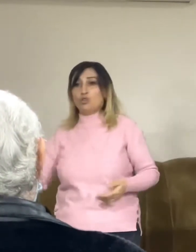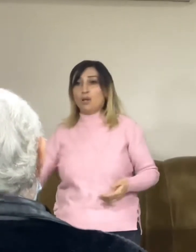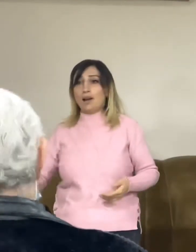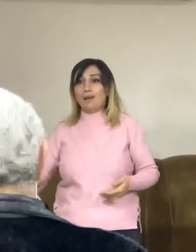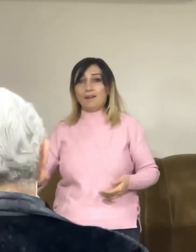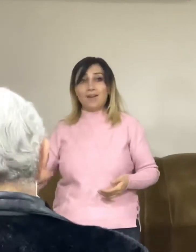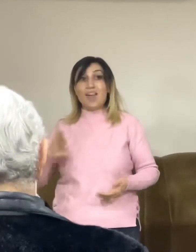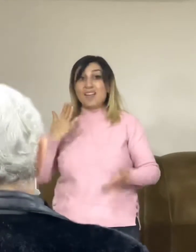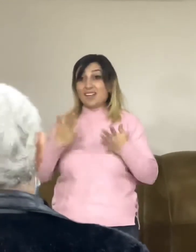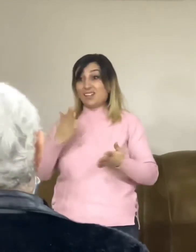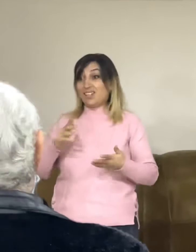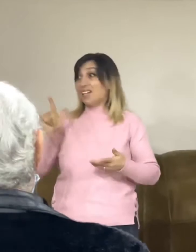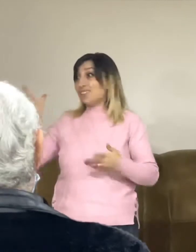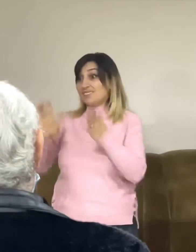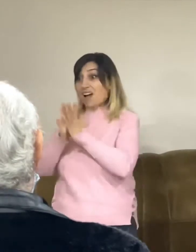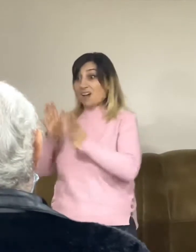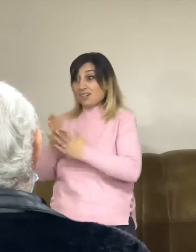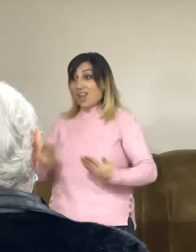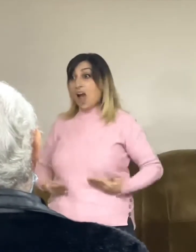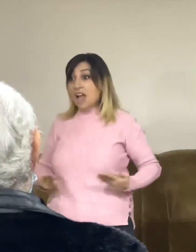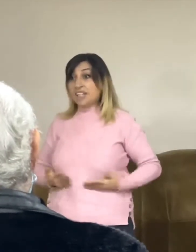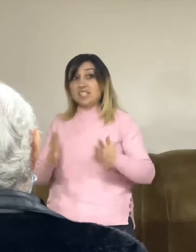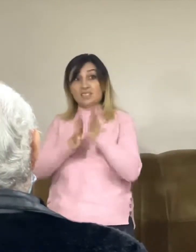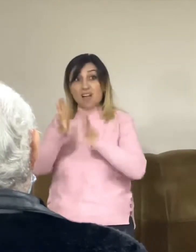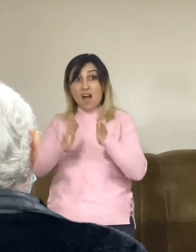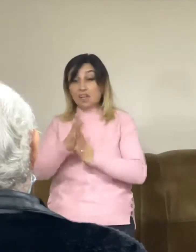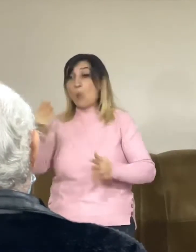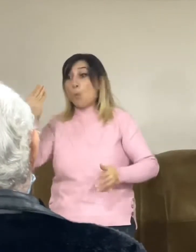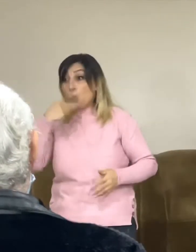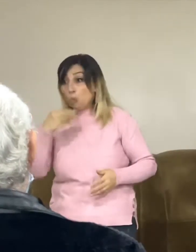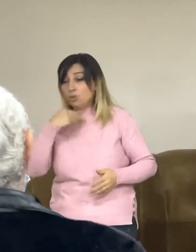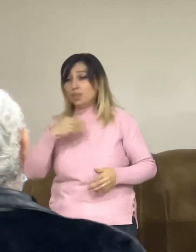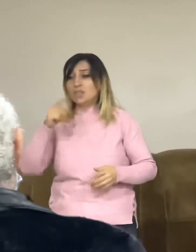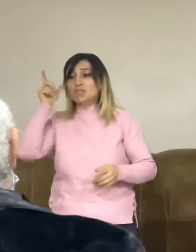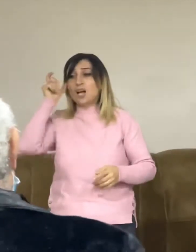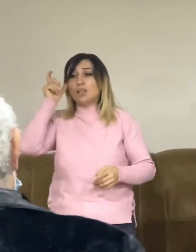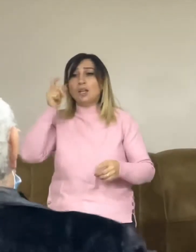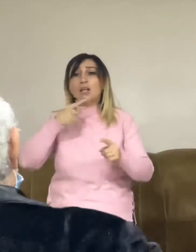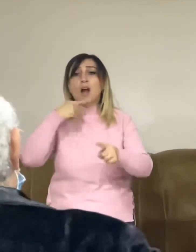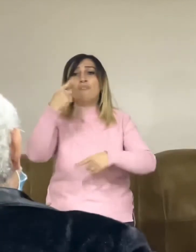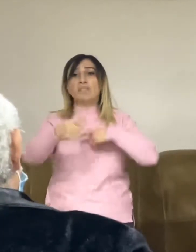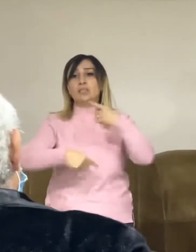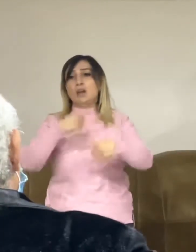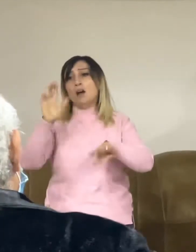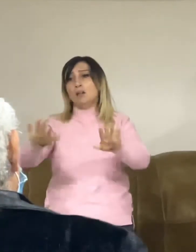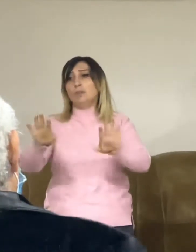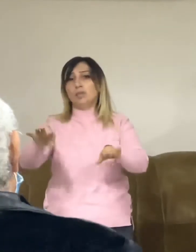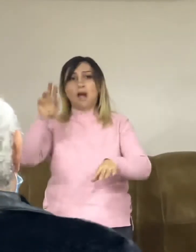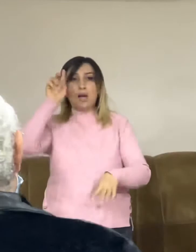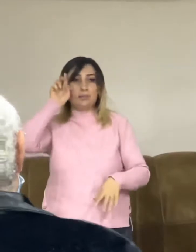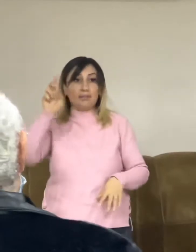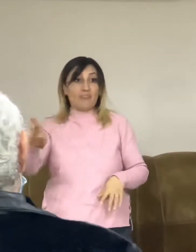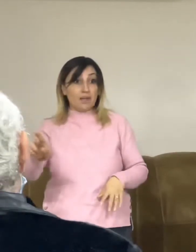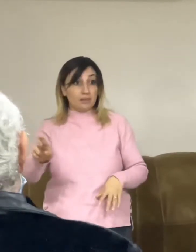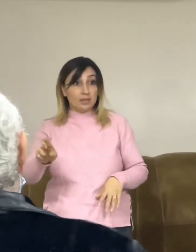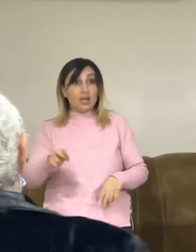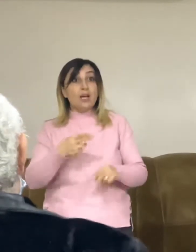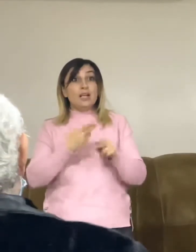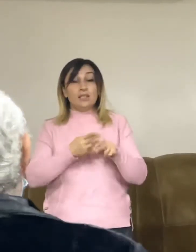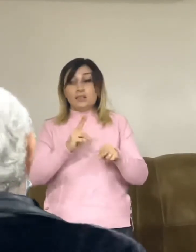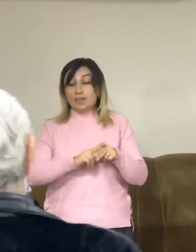սատանան մնա հավիտյան աստված մեղավորների վրա եւ ասաց որ դուք տաճարի